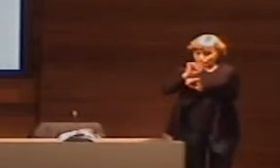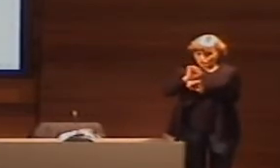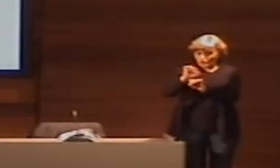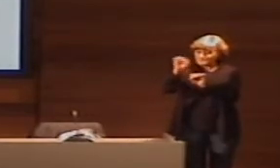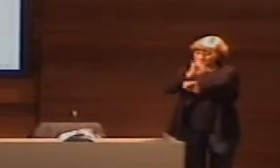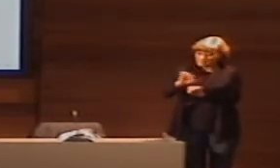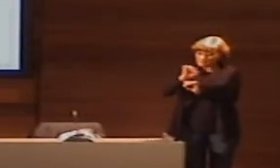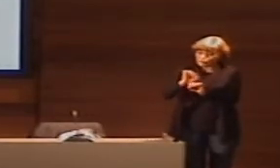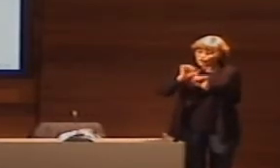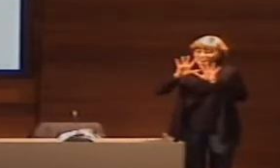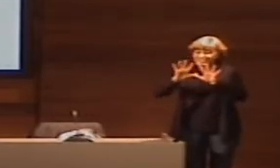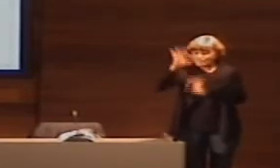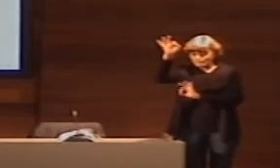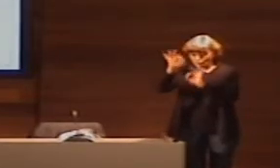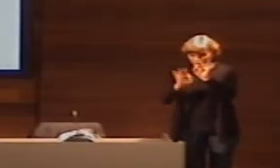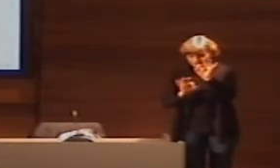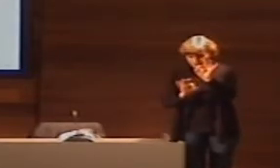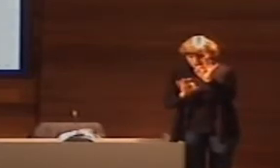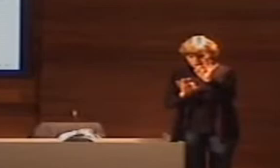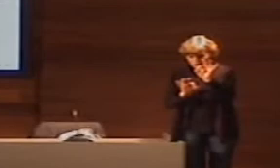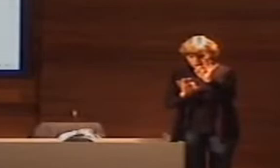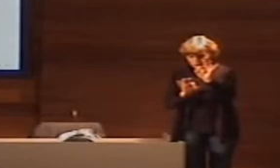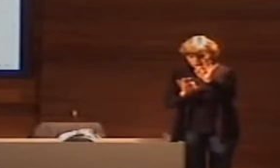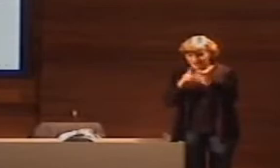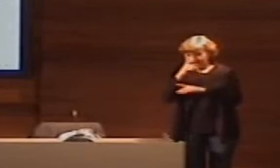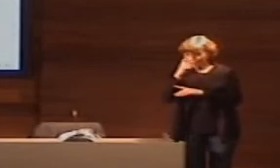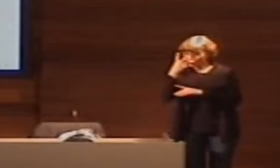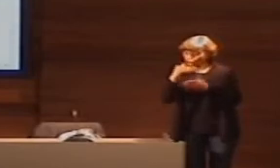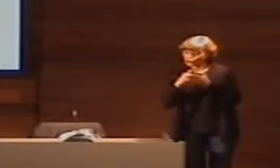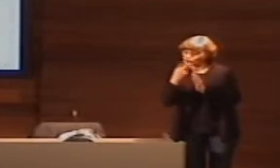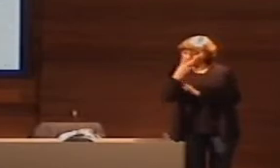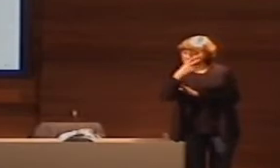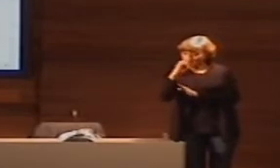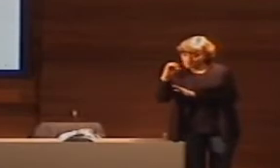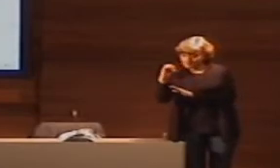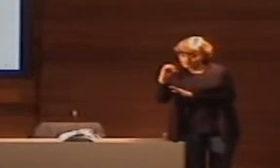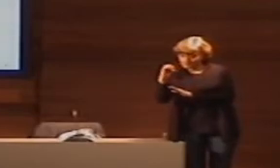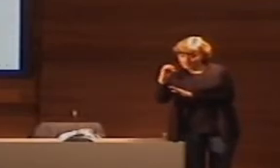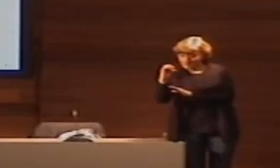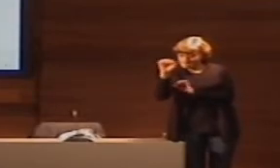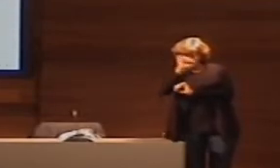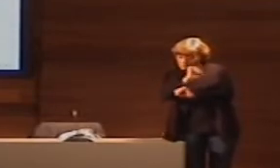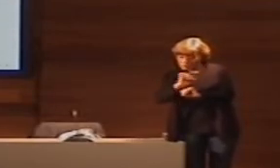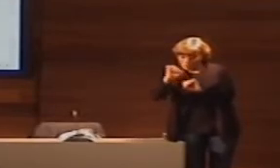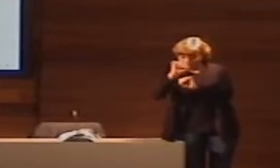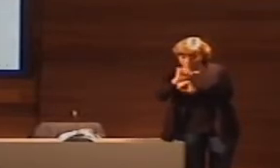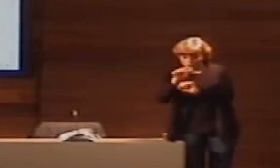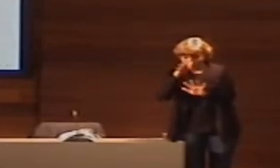del 10% de la reducción de la generación en 2020 respecto a 2010.